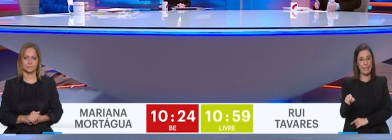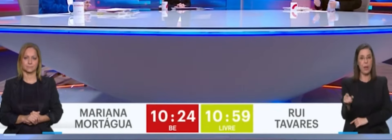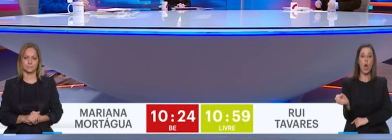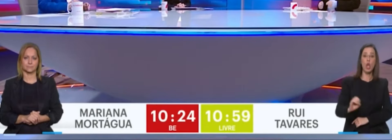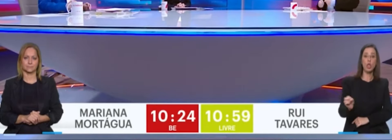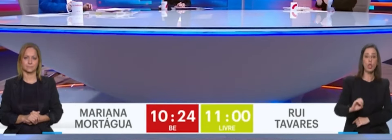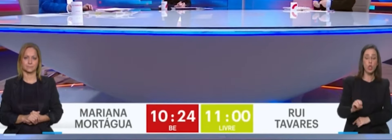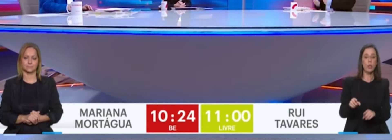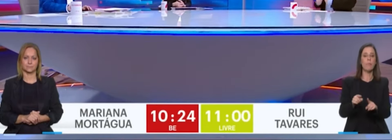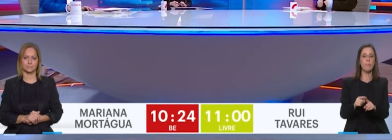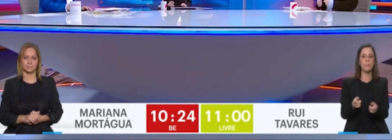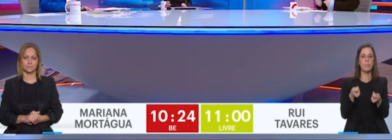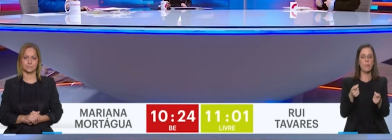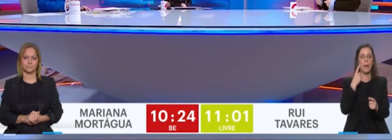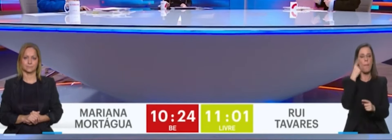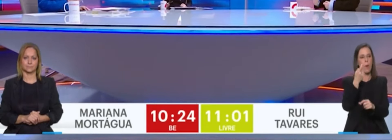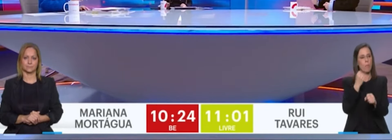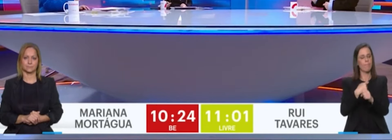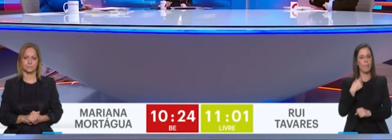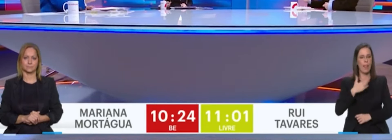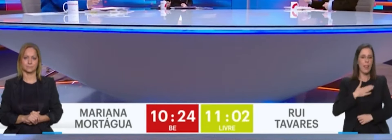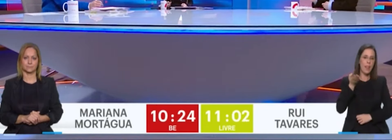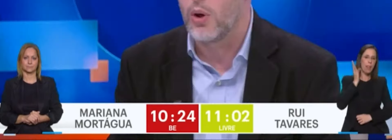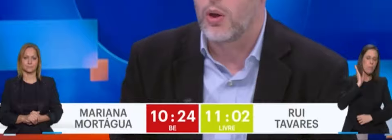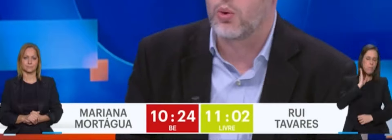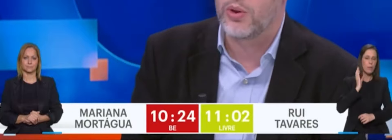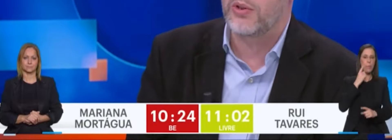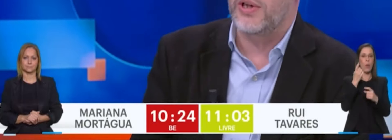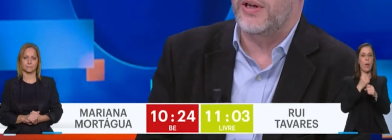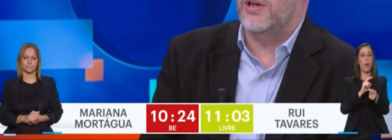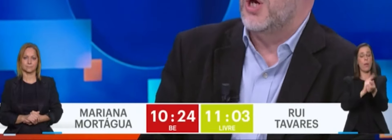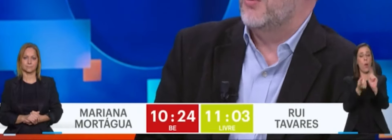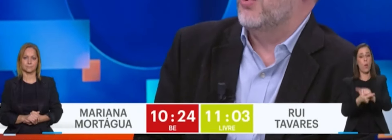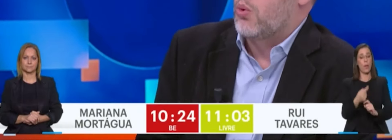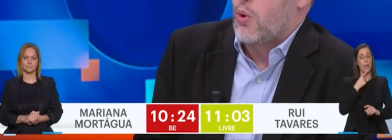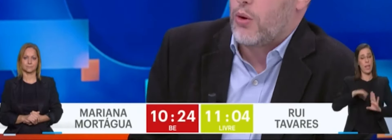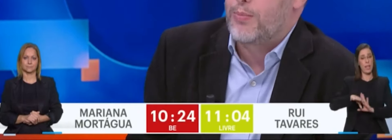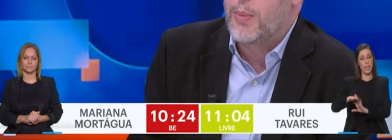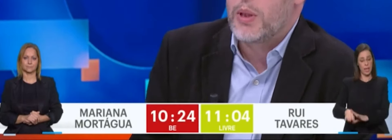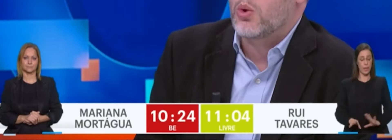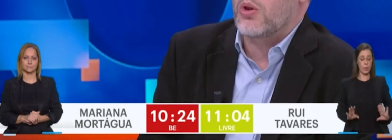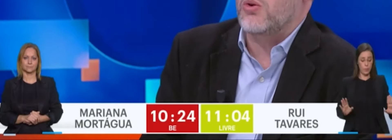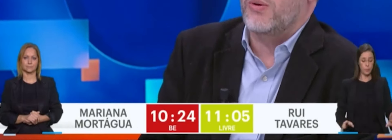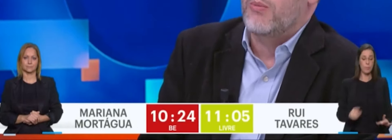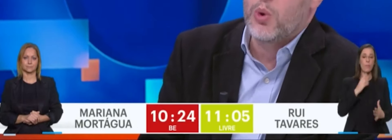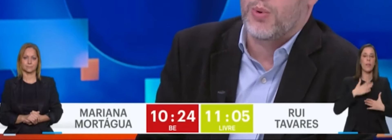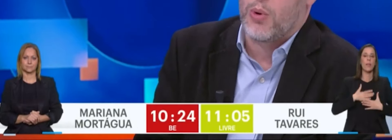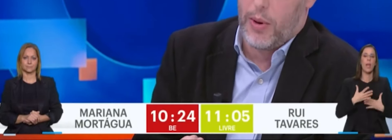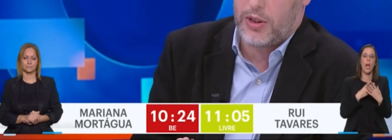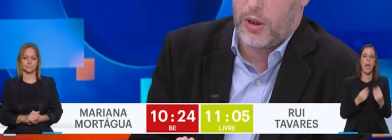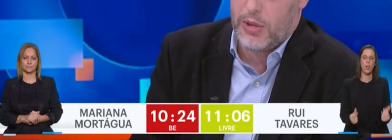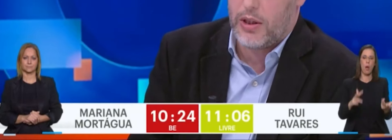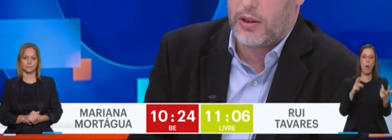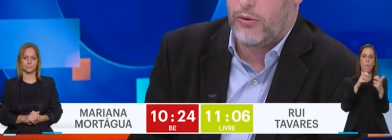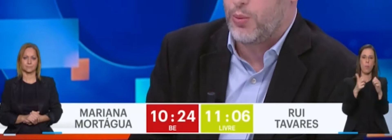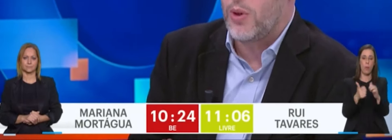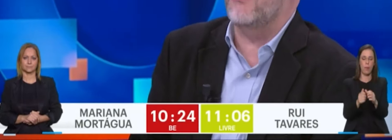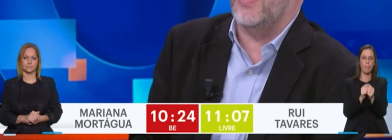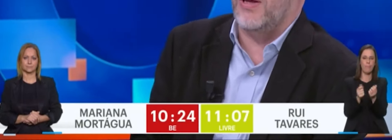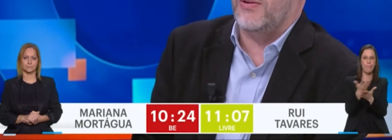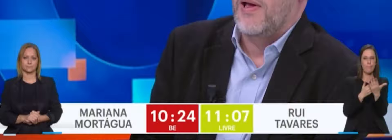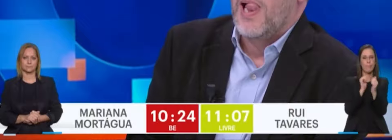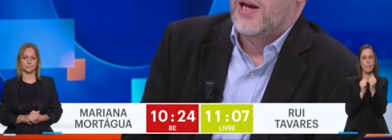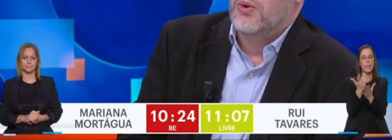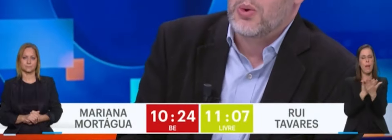não existia era um incentivo à procura de trabalho exatamente ao contrário do que diz a direita por outro lado permite-nos resolver muitos problemas administrativos